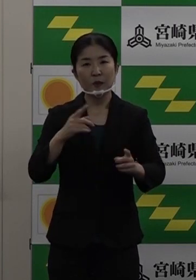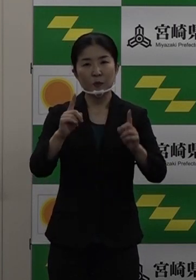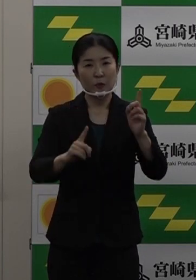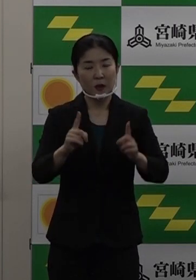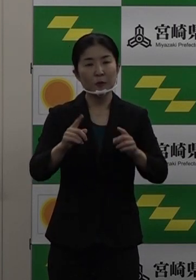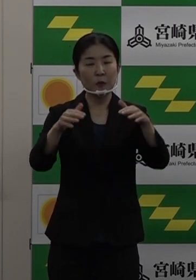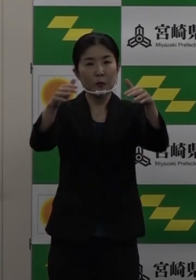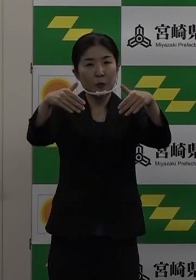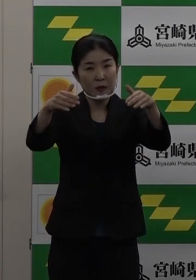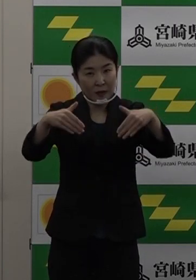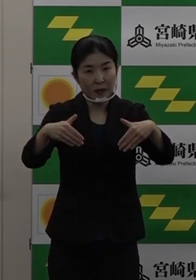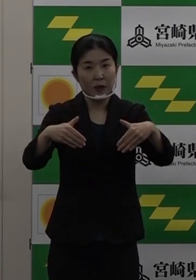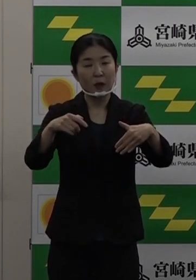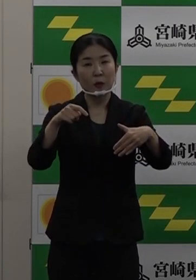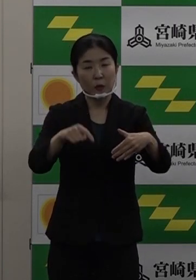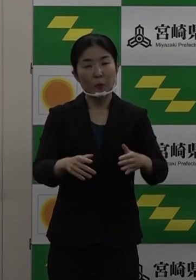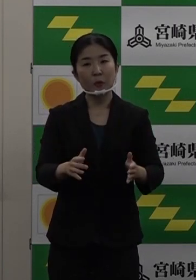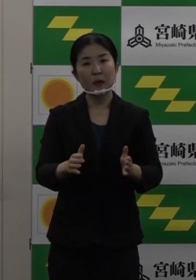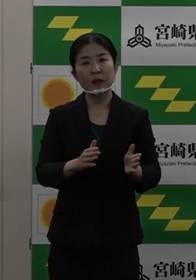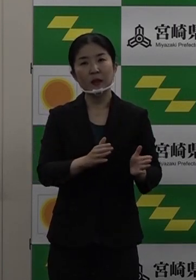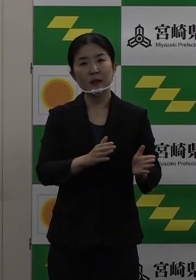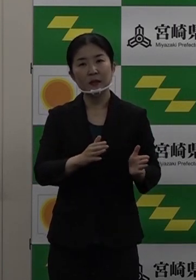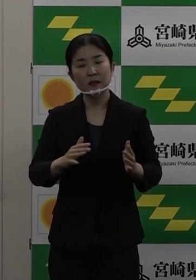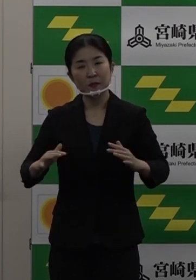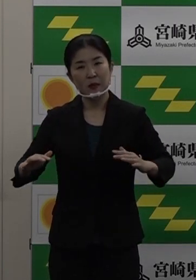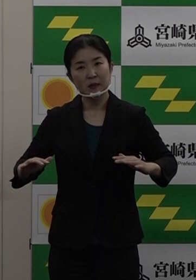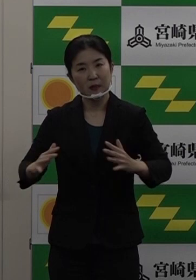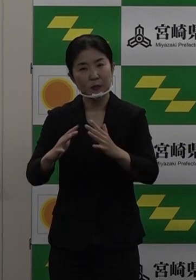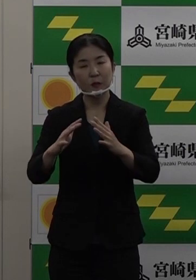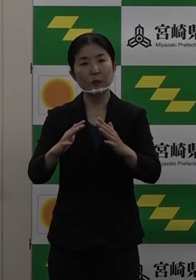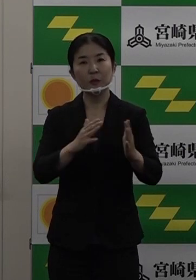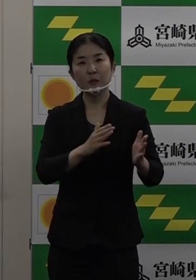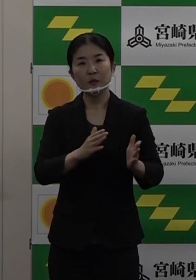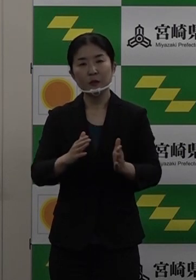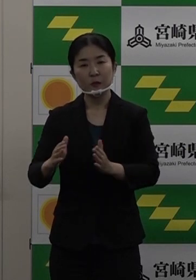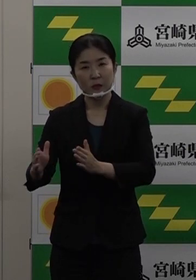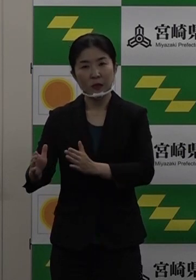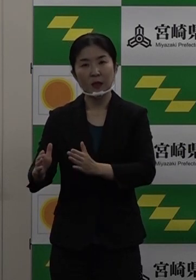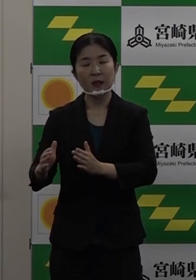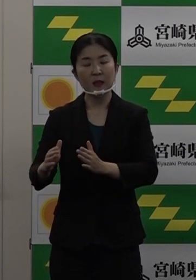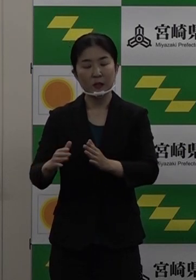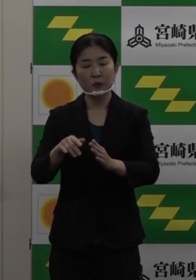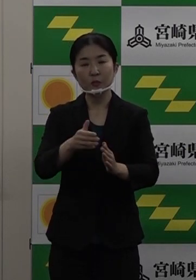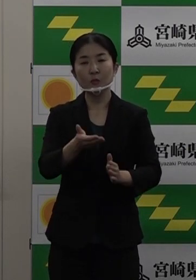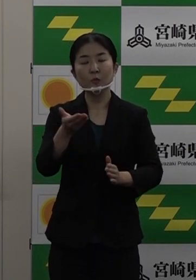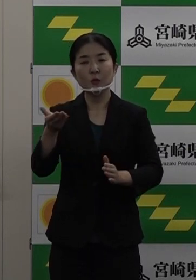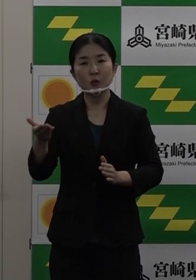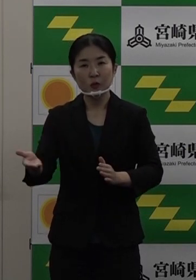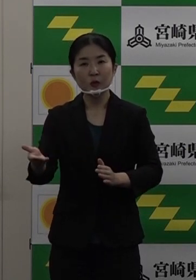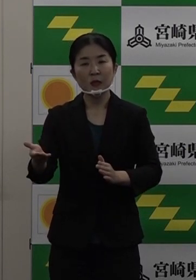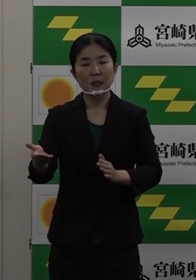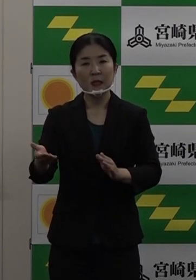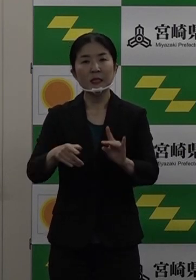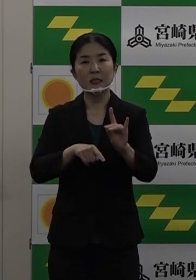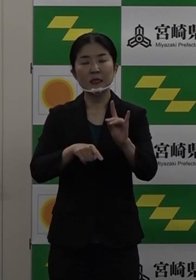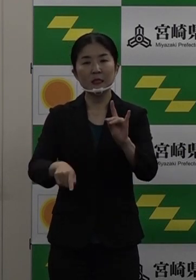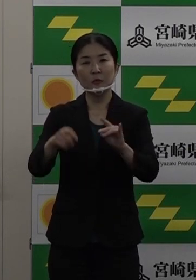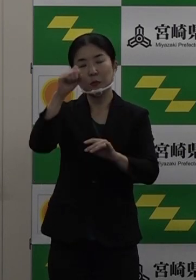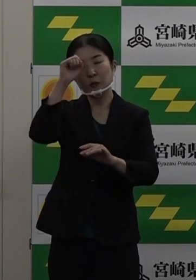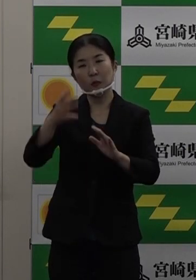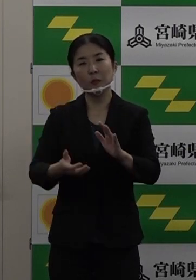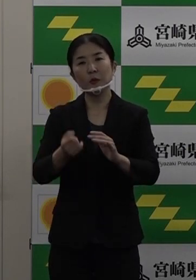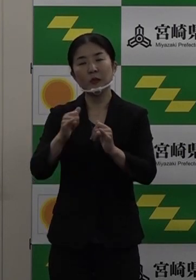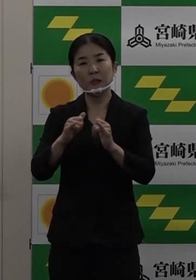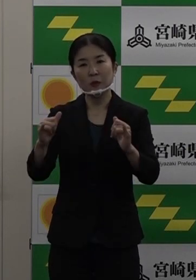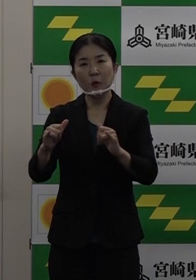が、ここで体制を築くことがですね、そこからさらにその次に基礎疾患を持たれた方、そして一般県民へのワクチン接